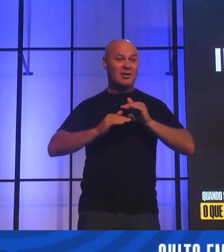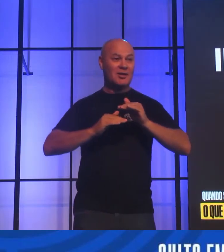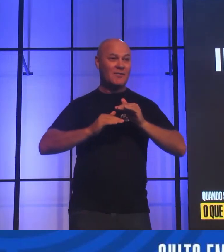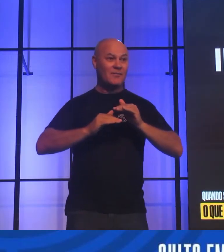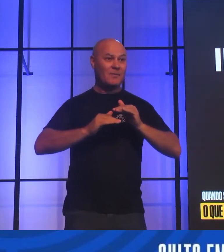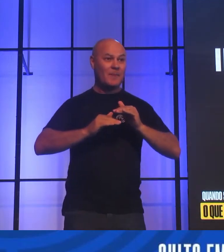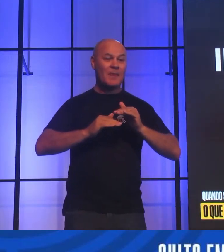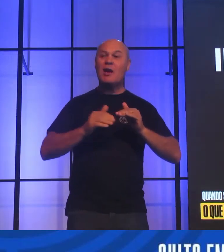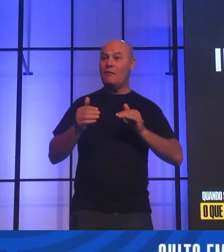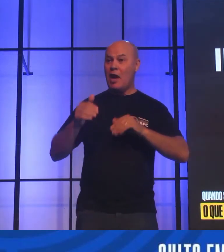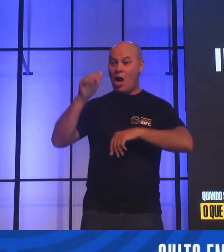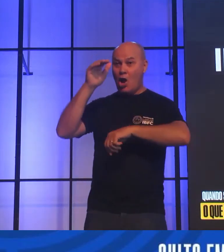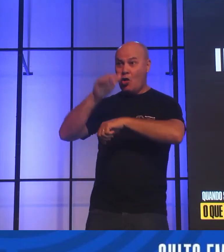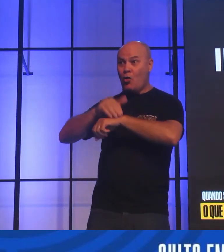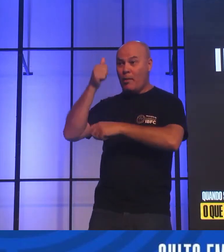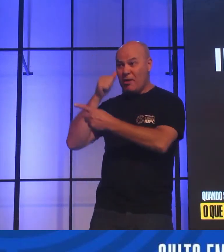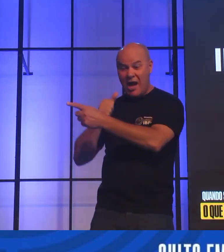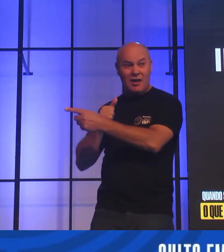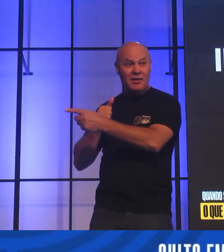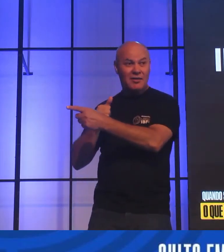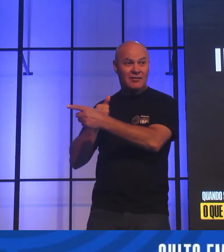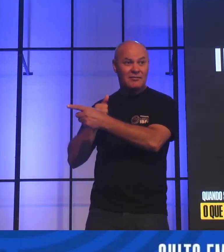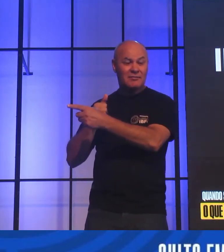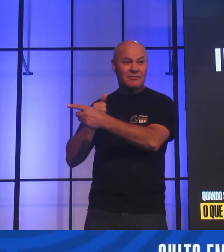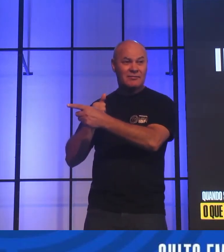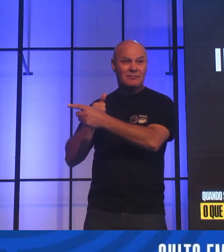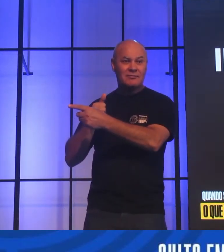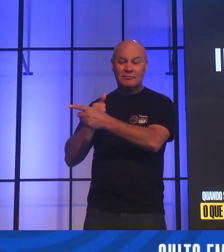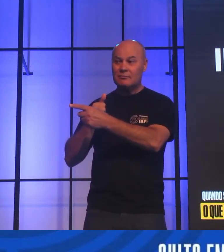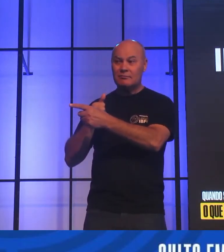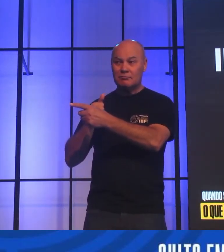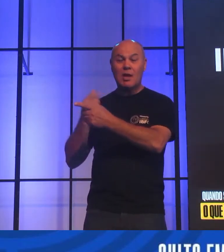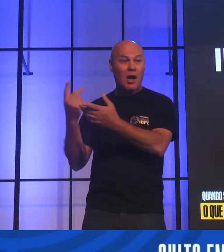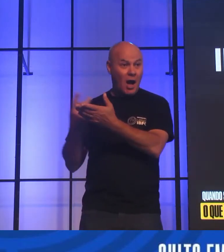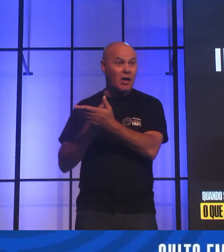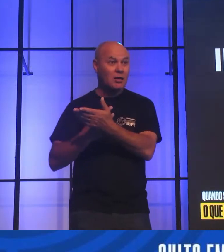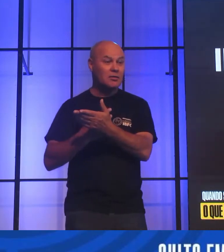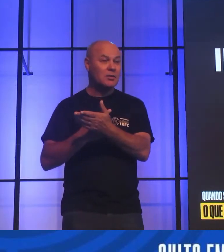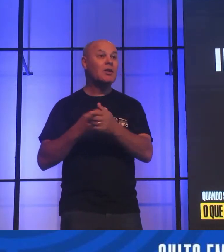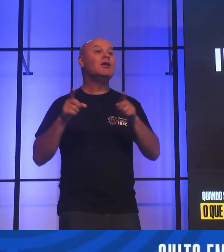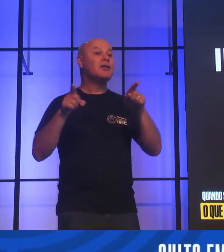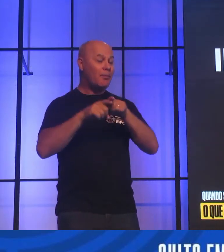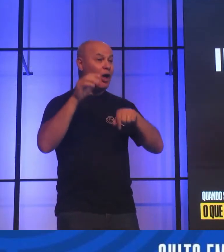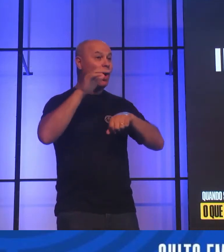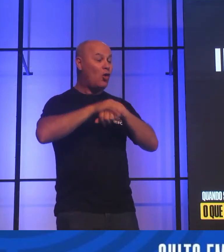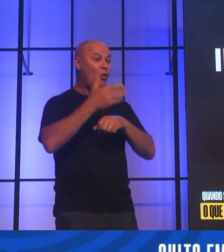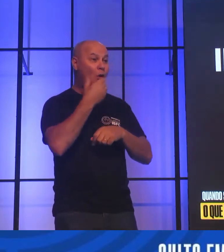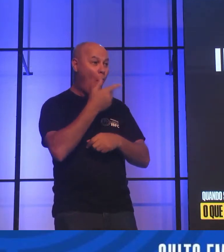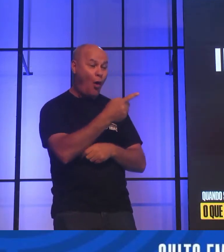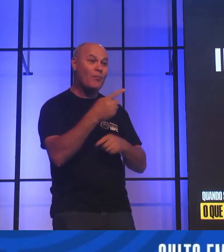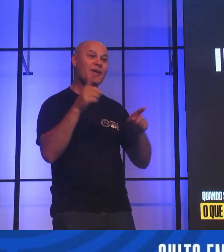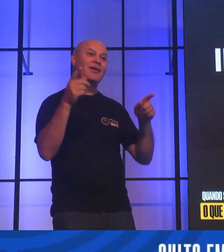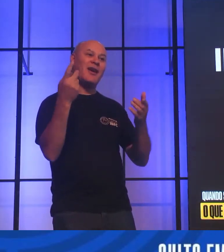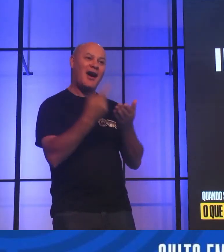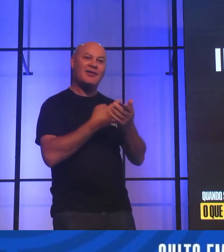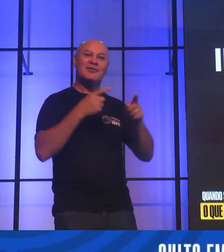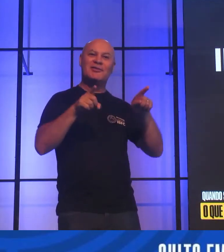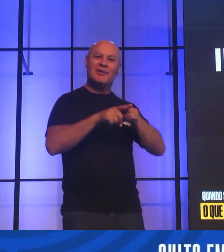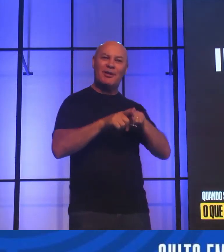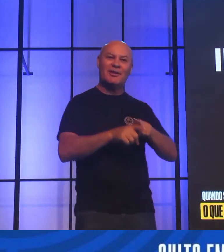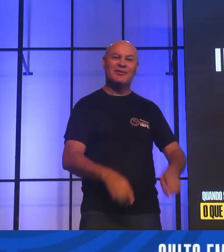a sua reação está errada também. Então você não consegue iniciar nada. Você vive a sua